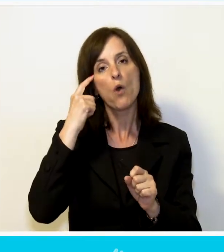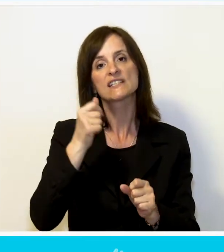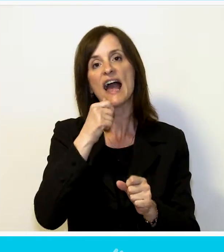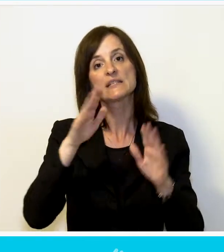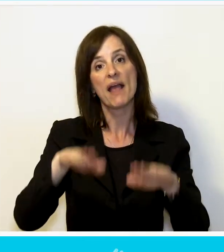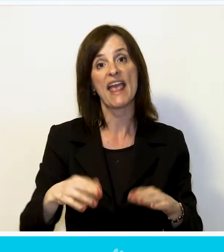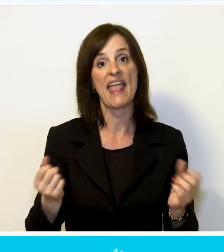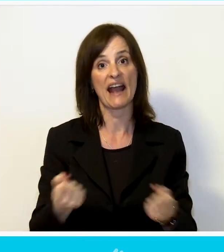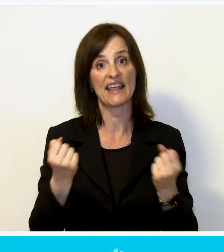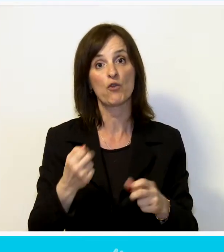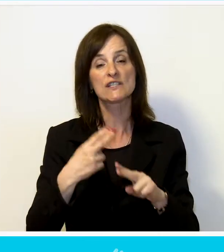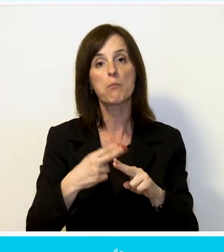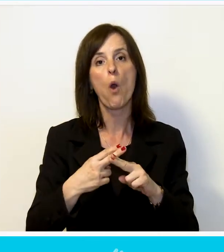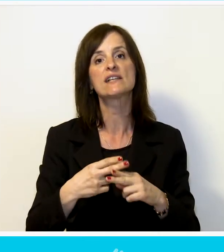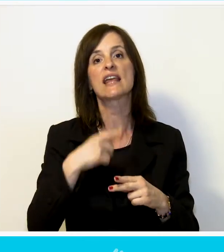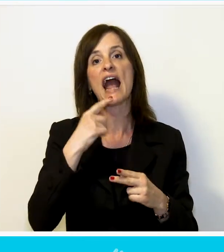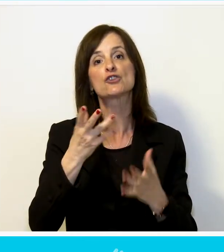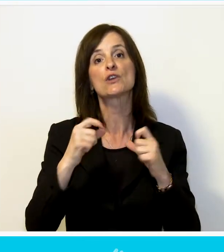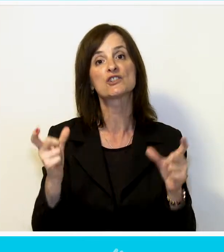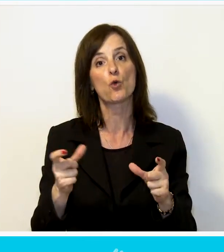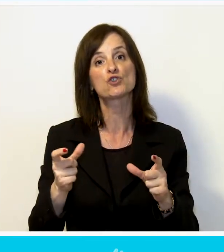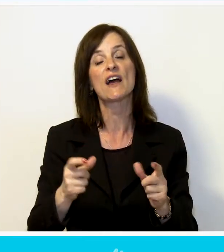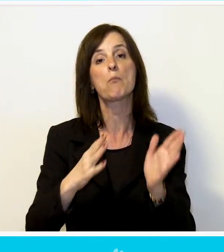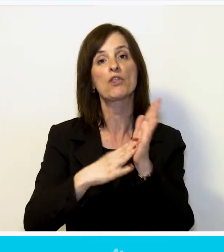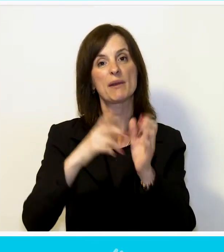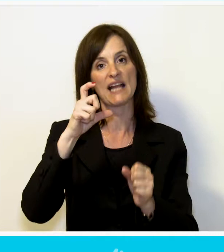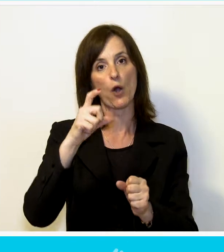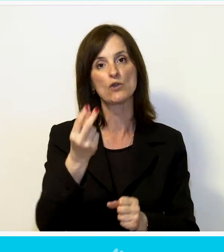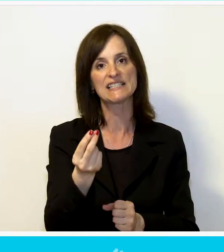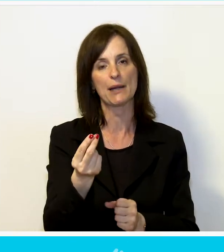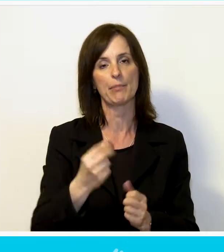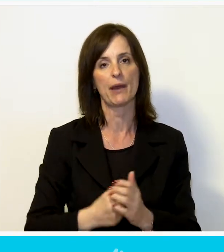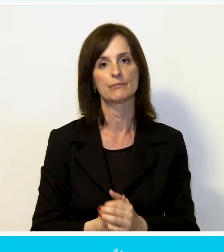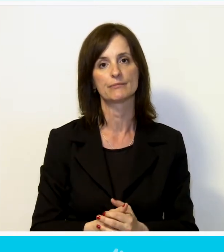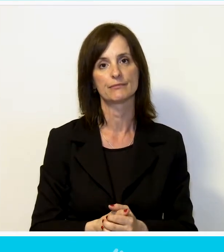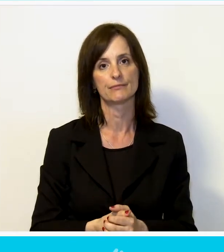smanjenjem aktivnosti bolesti, poručuju iz društva Multiple skleroze Srbije.